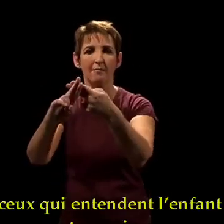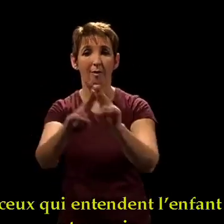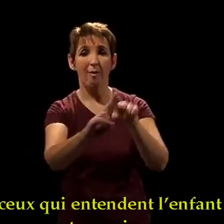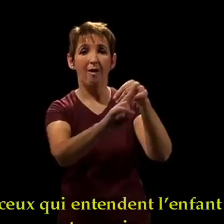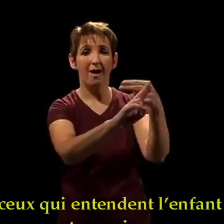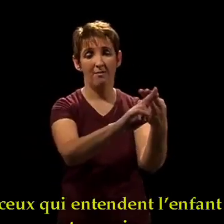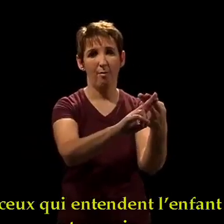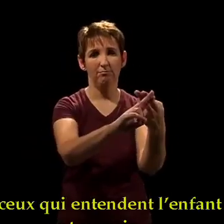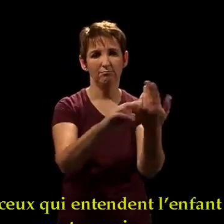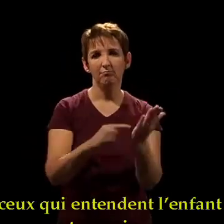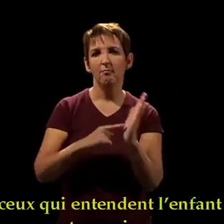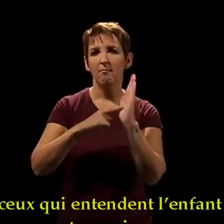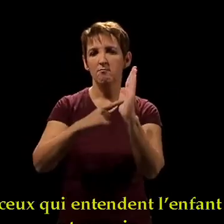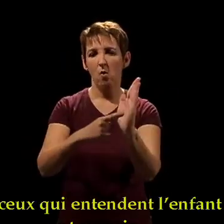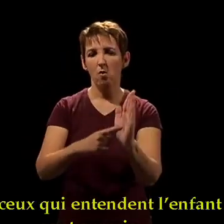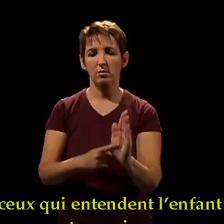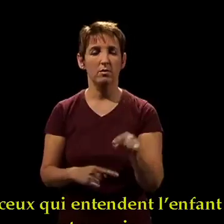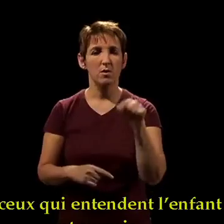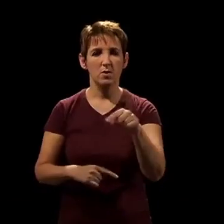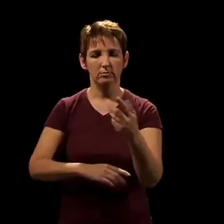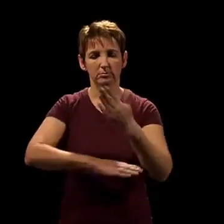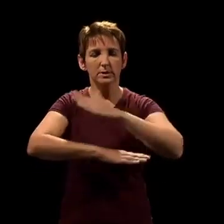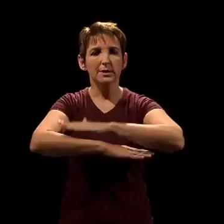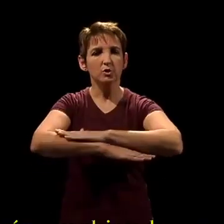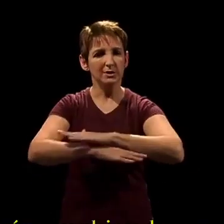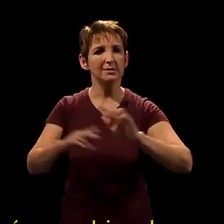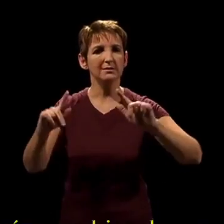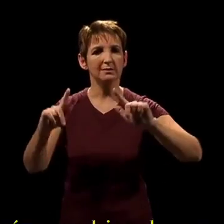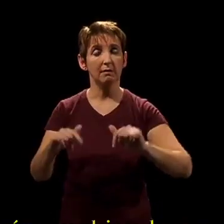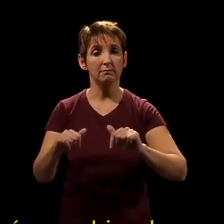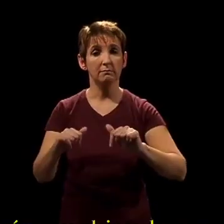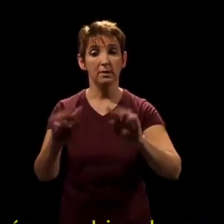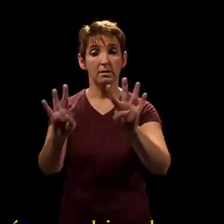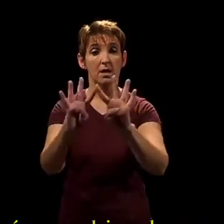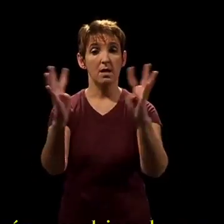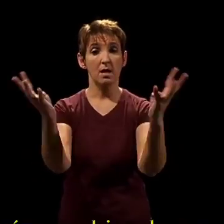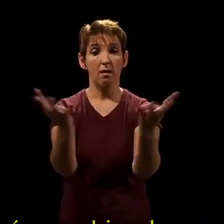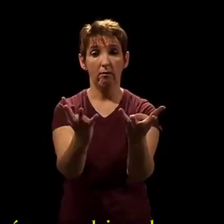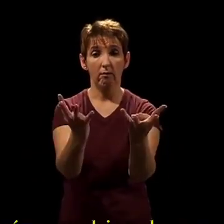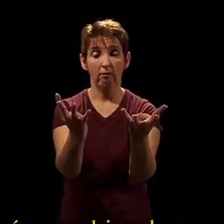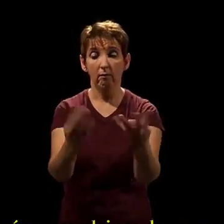Tous ceux qui entendent l'enfant sont surpris par ses réponses pleines de sagesse.